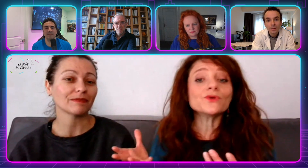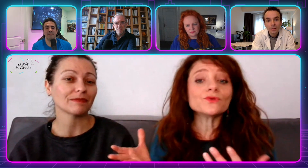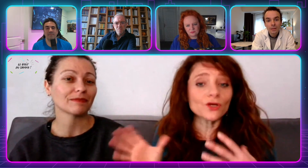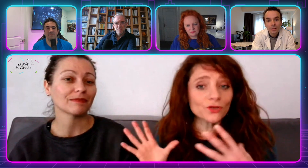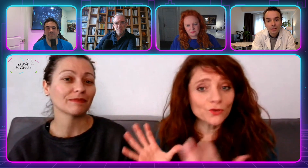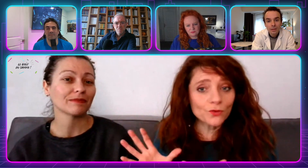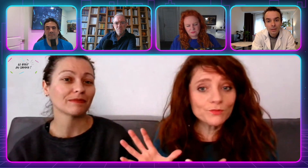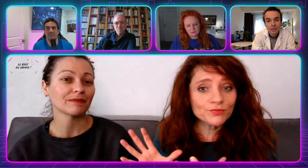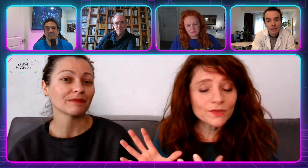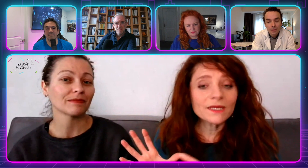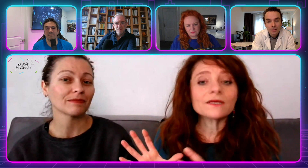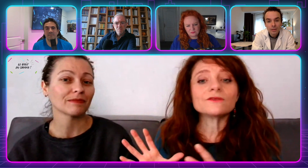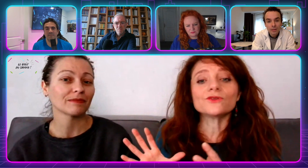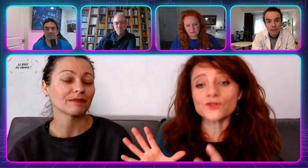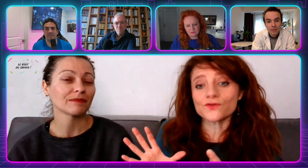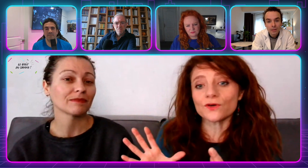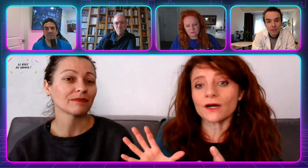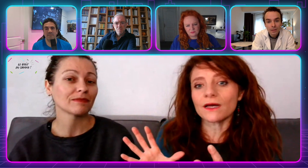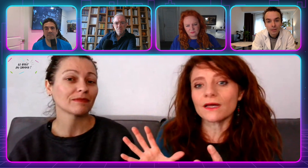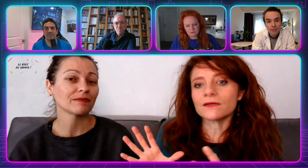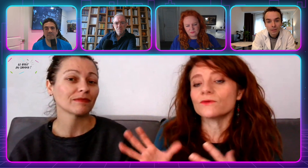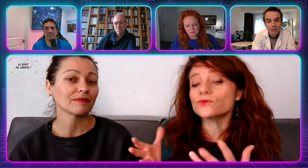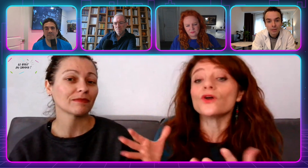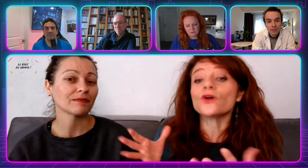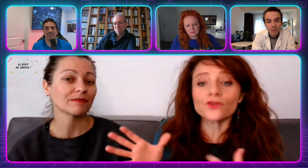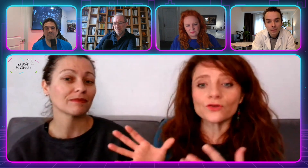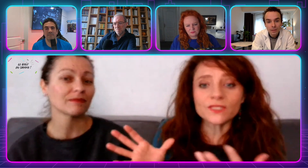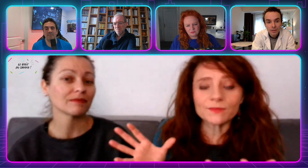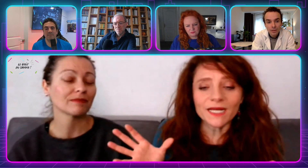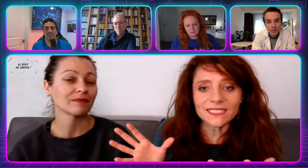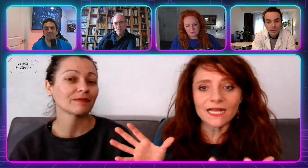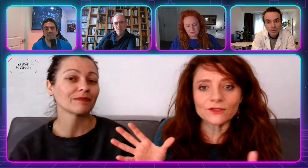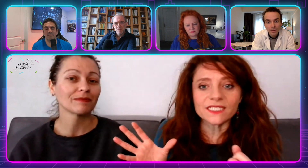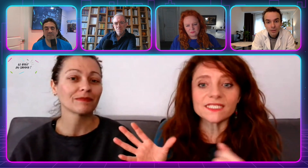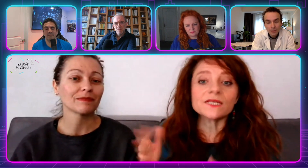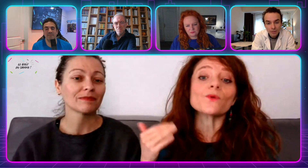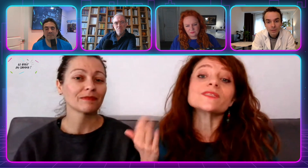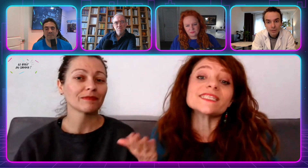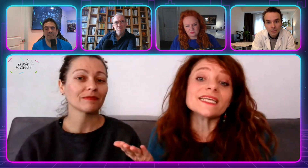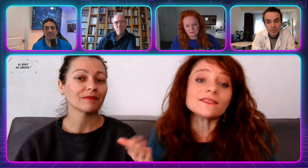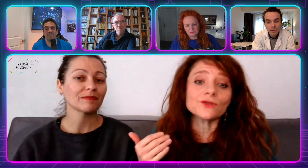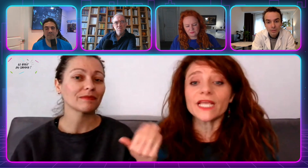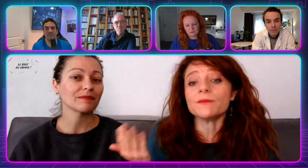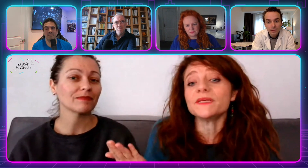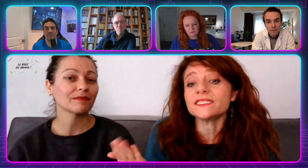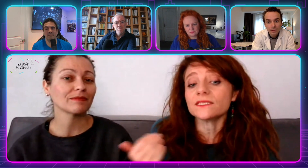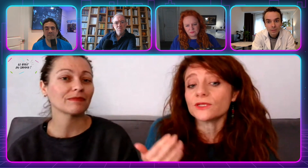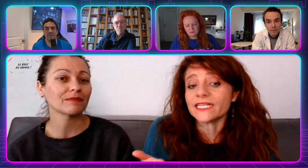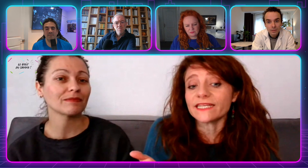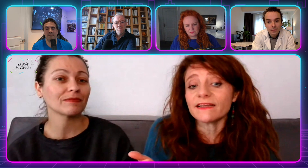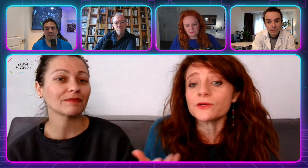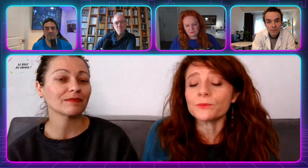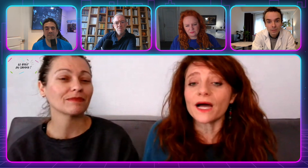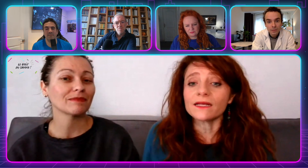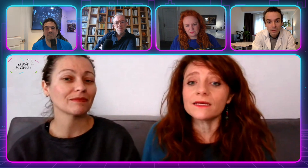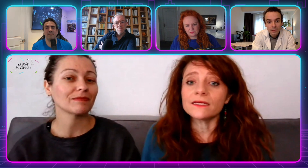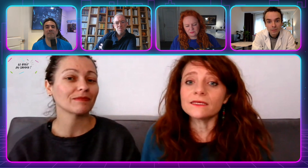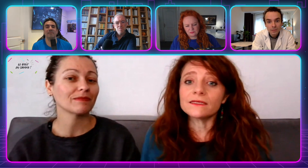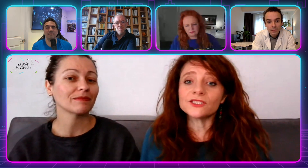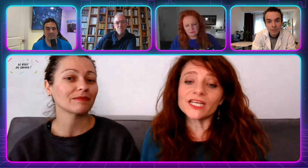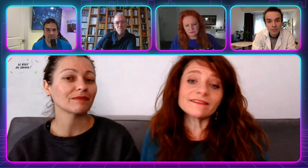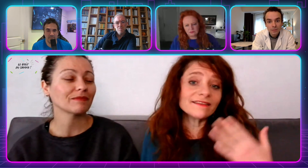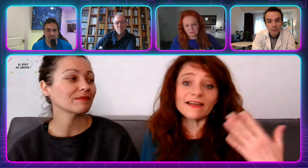Et nous, dans notre groupe de sourds ou d'entendants qui pratiquent la langue des signes, on sait de quelle Betty et de quelle Nathalie on